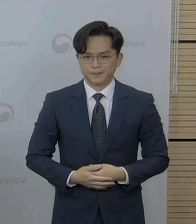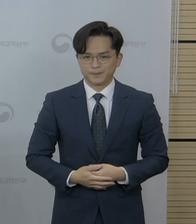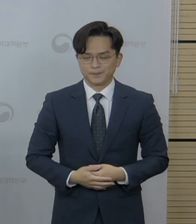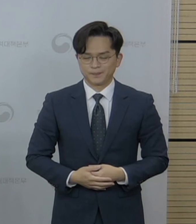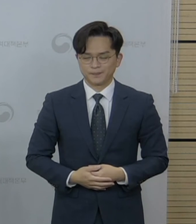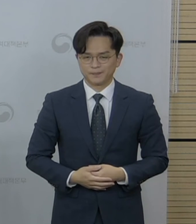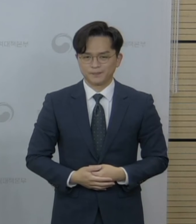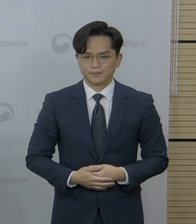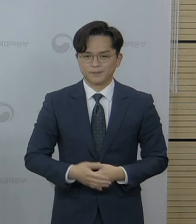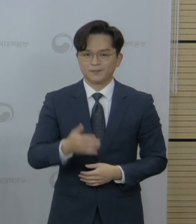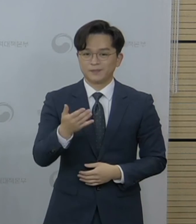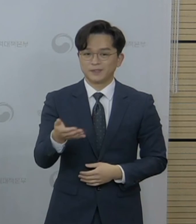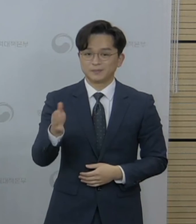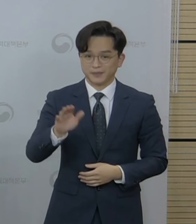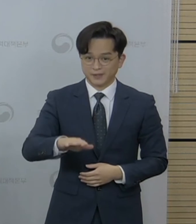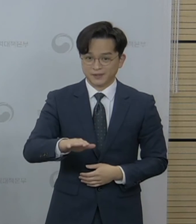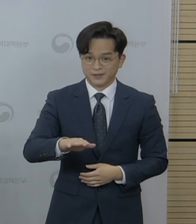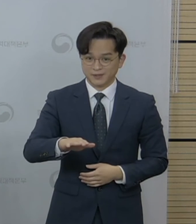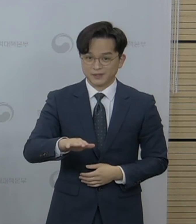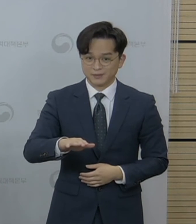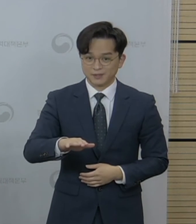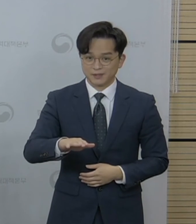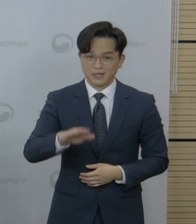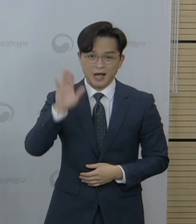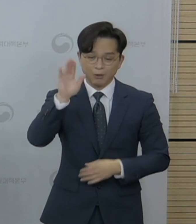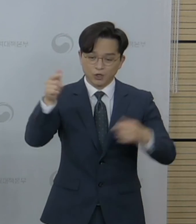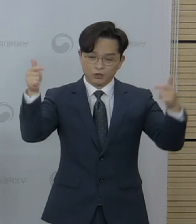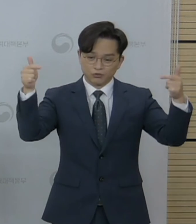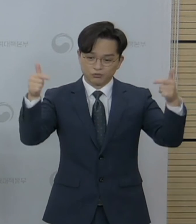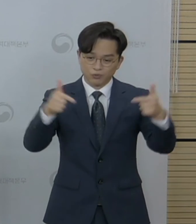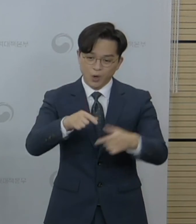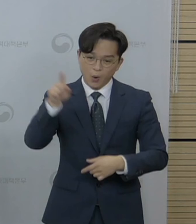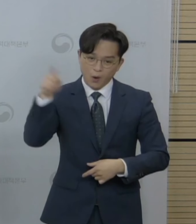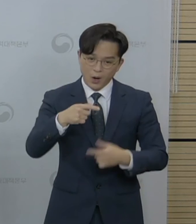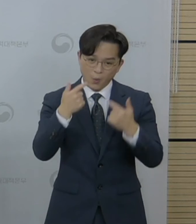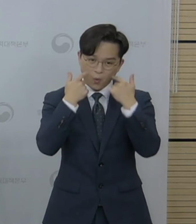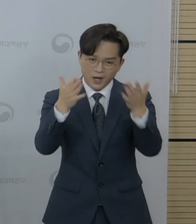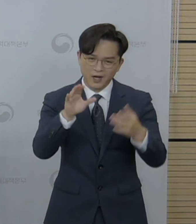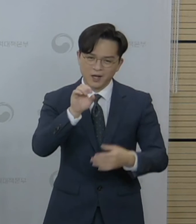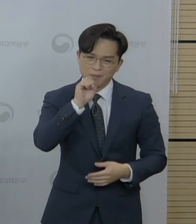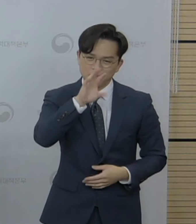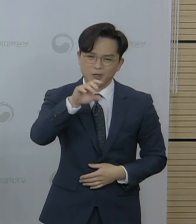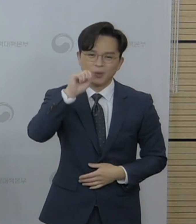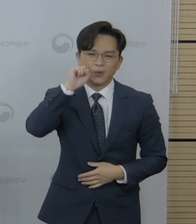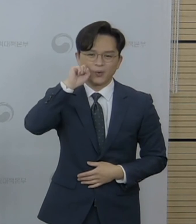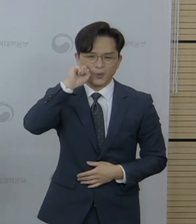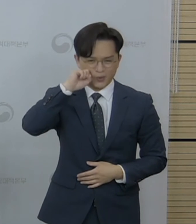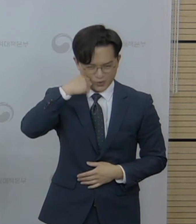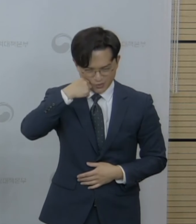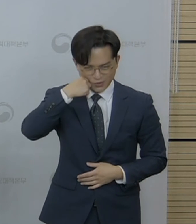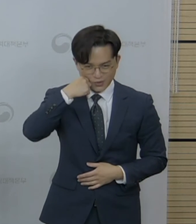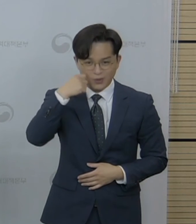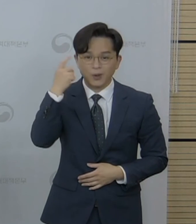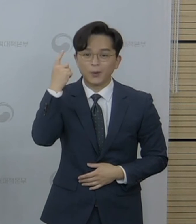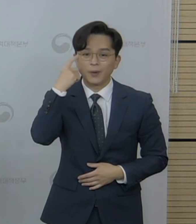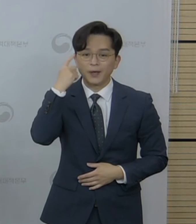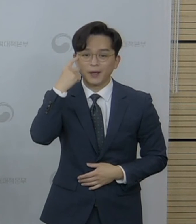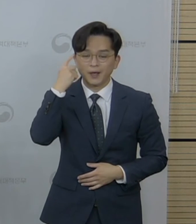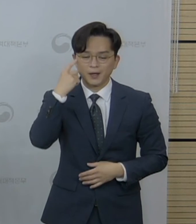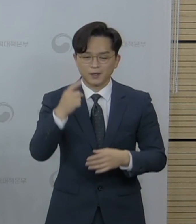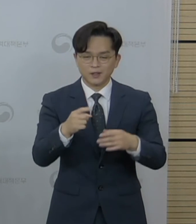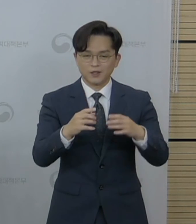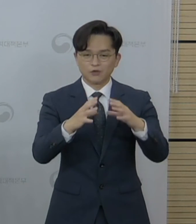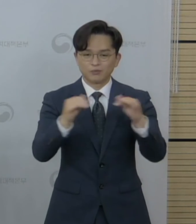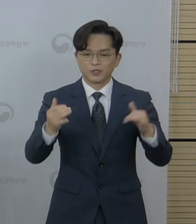그럼에도 불구하고 유행 예측에 대해서 조심스러운 것은 감소의 효과가 지속적이라면 방역 수칙의